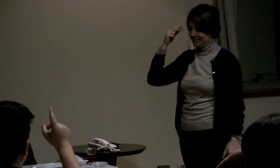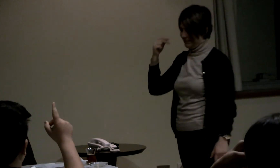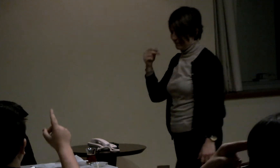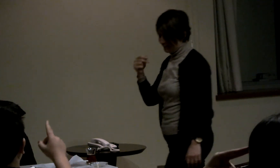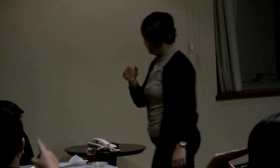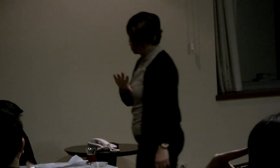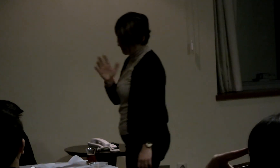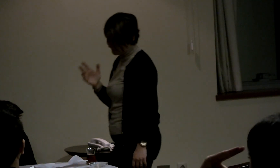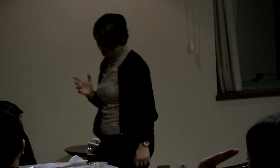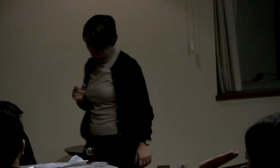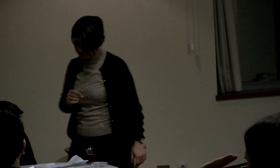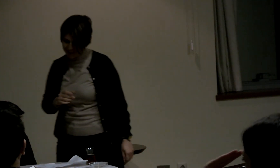Evet. Bunlar da yabancı